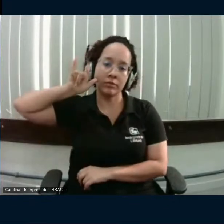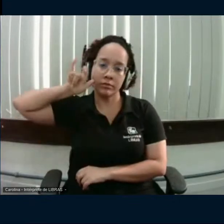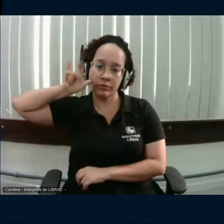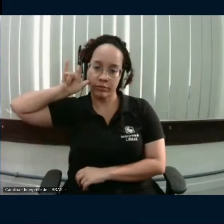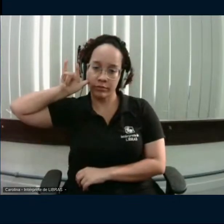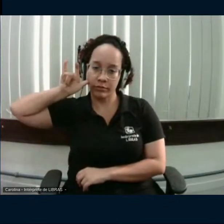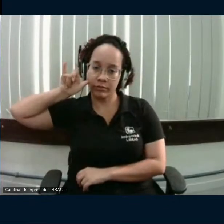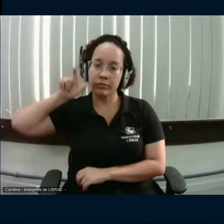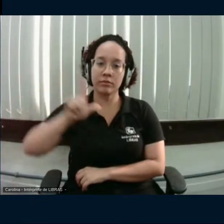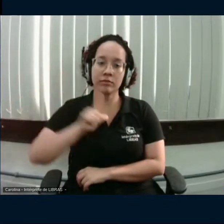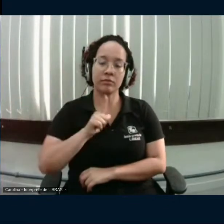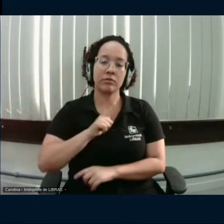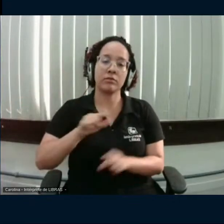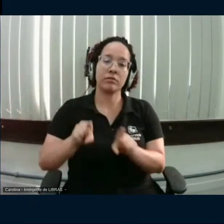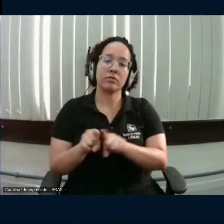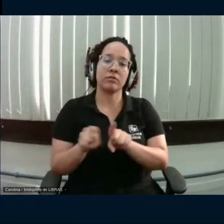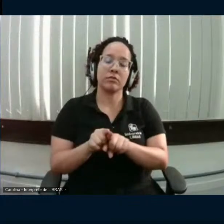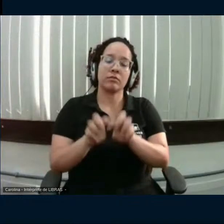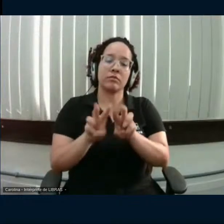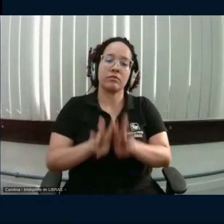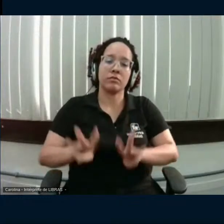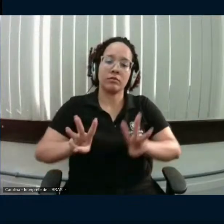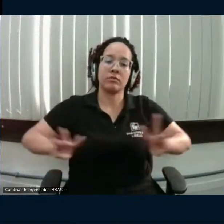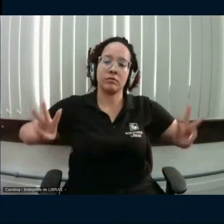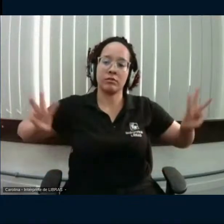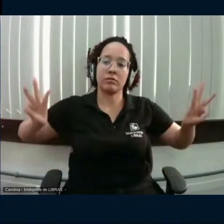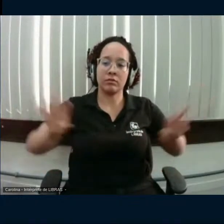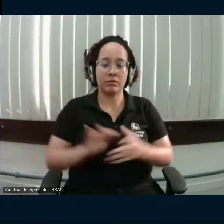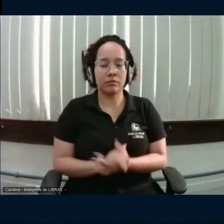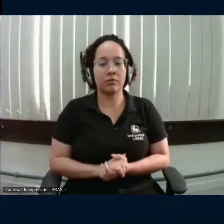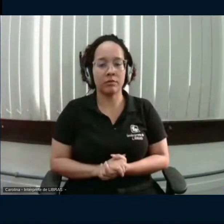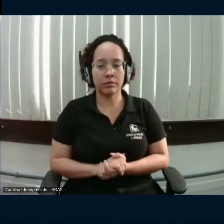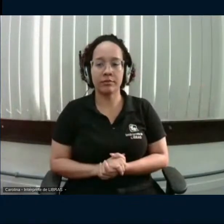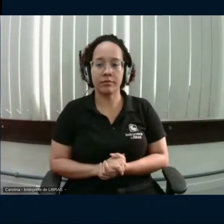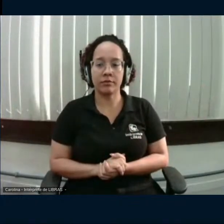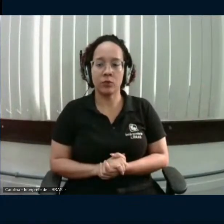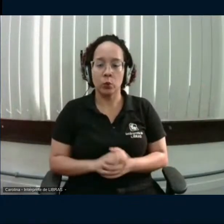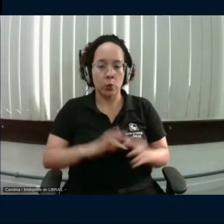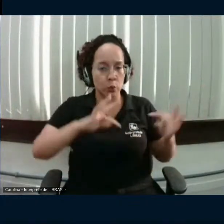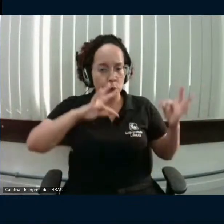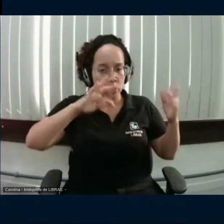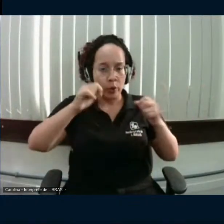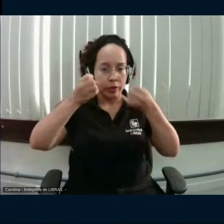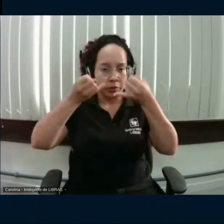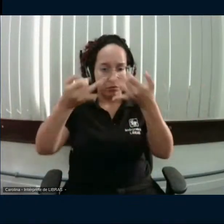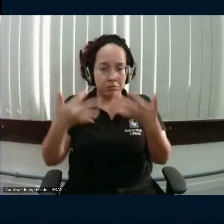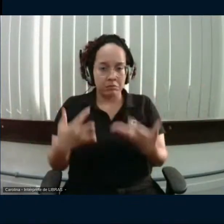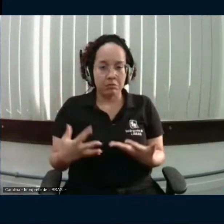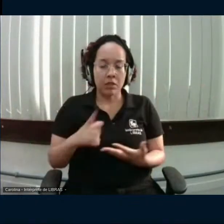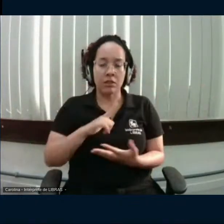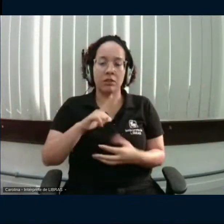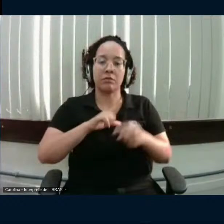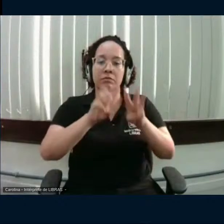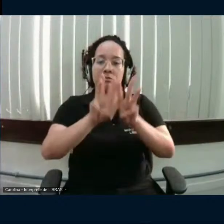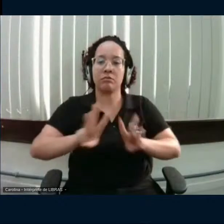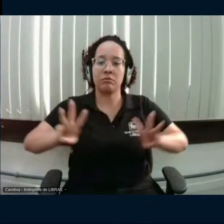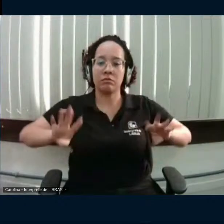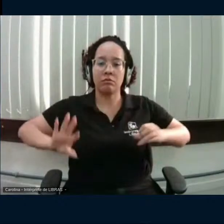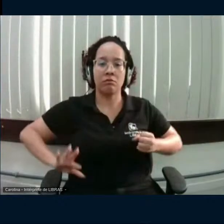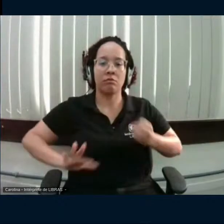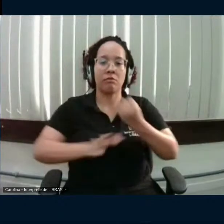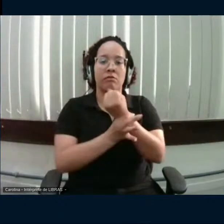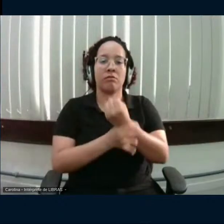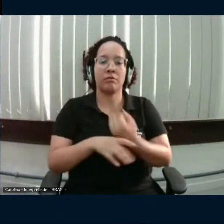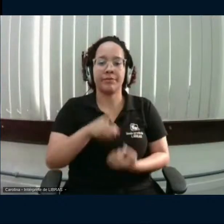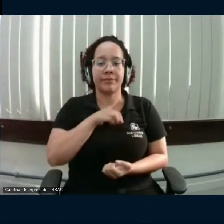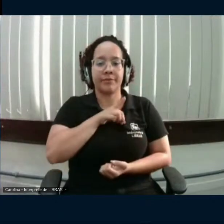muito material, mas tem muito material. Esse histórico que eu fiz aqui da reforma está todo lá na página do Movimento Nacional em Defesa do Ensino